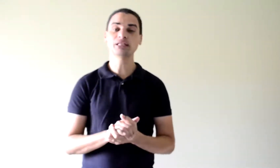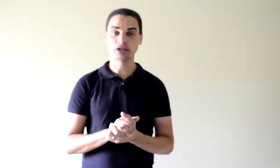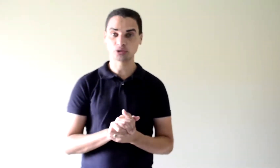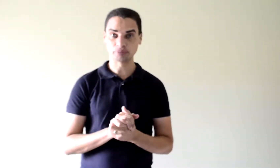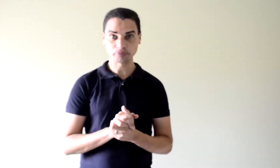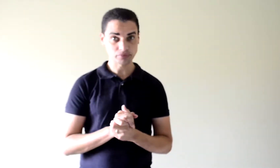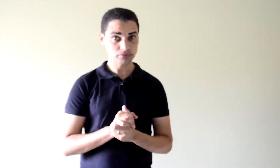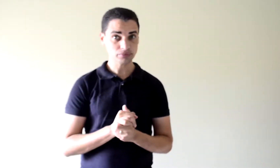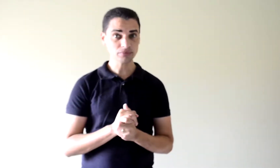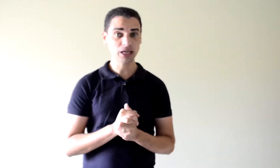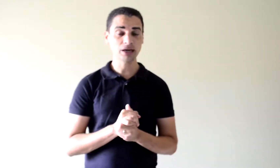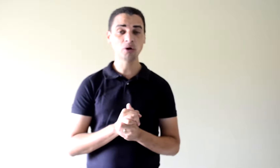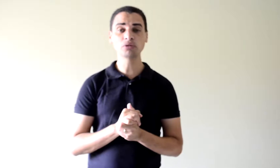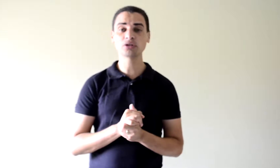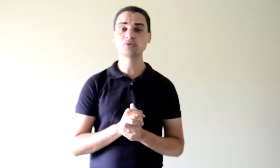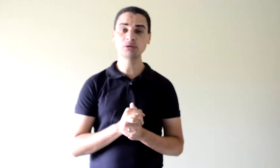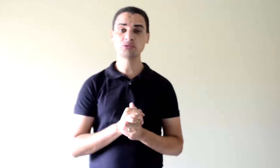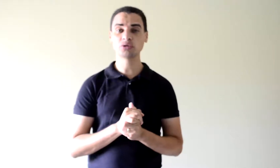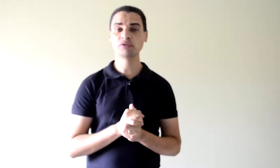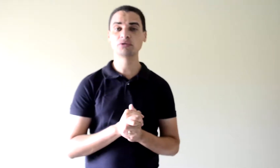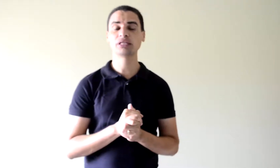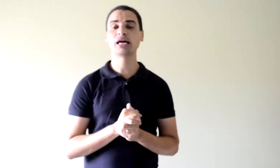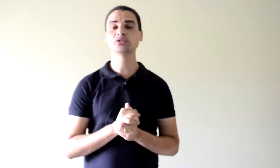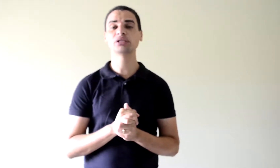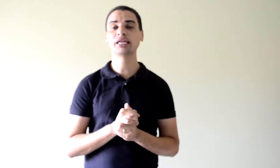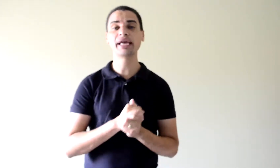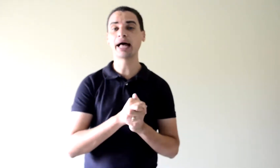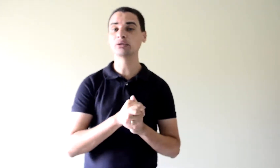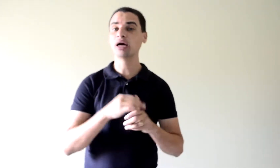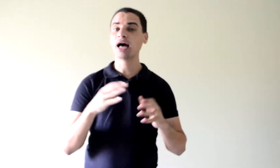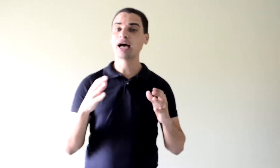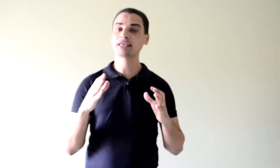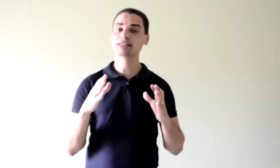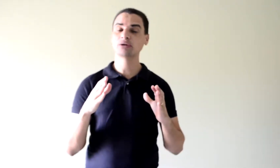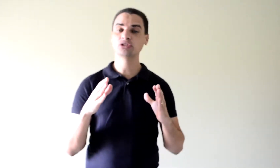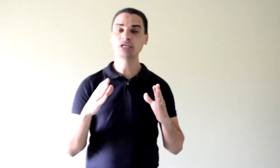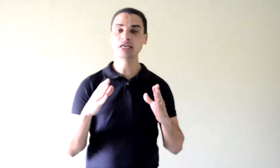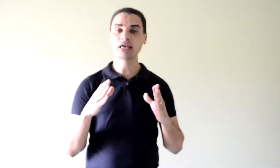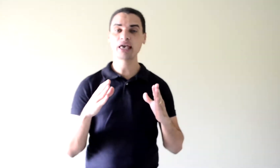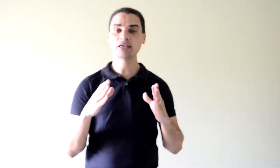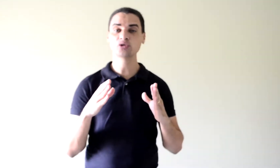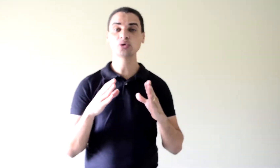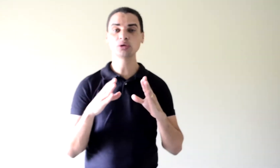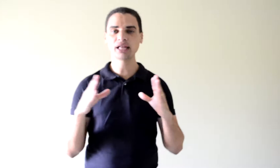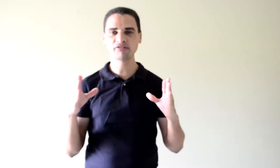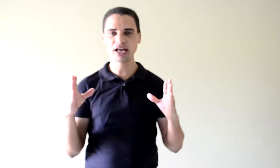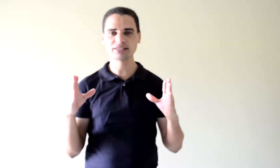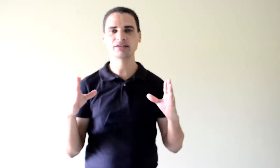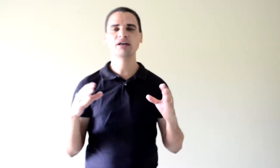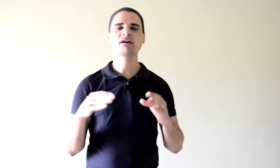sintático. Como nós vimos, o nível sintático está ligado à questão de estrutura da frase.